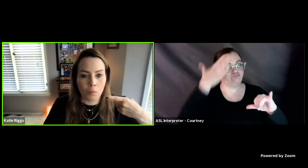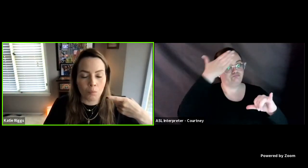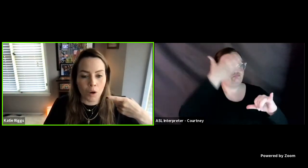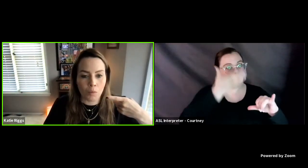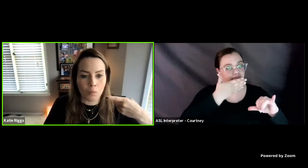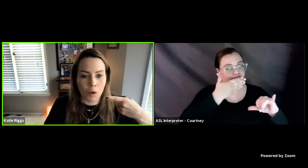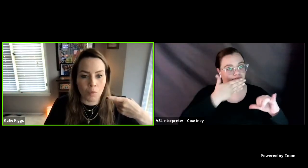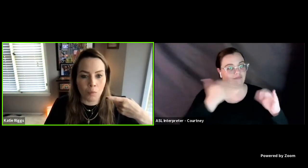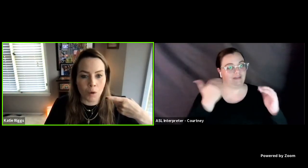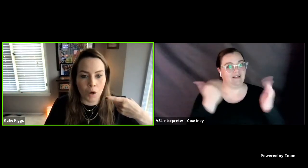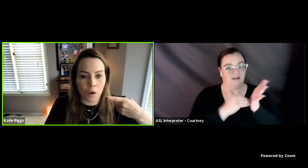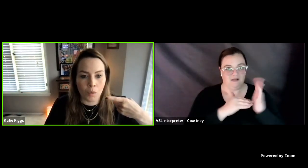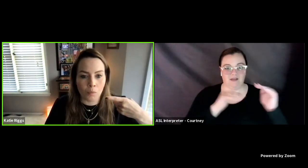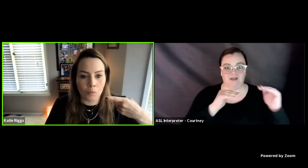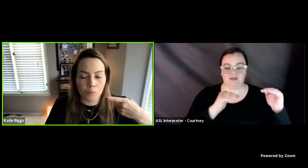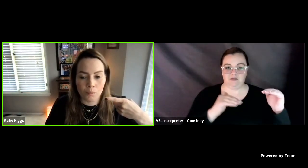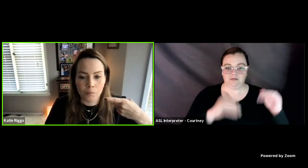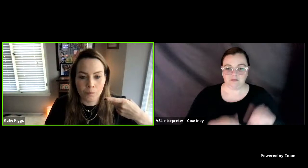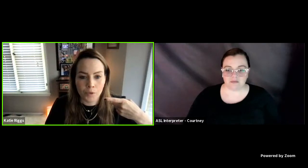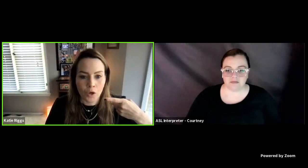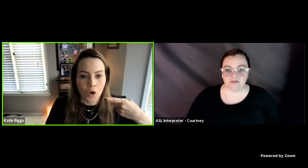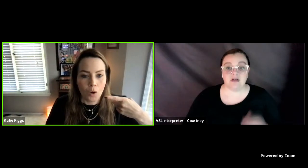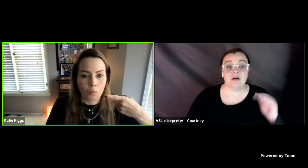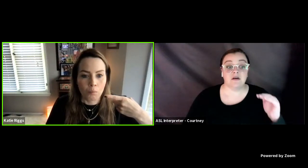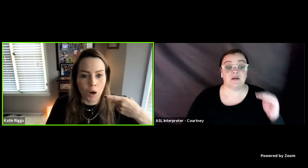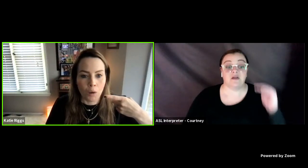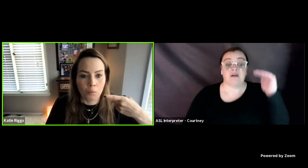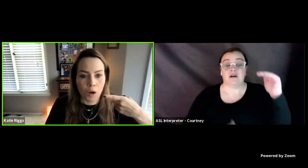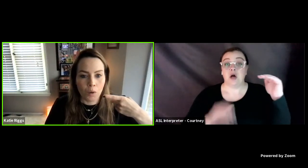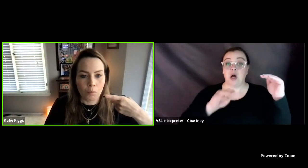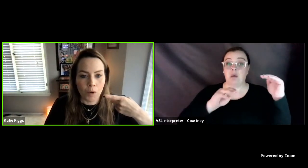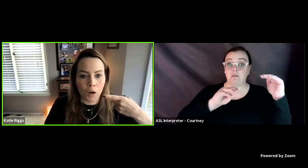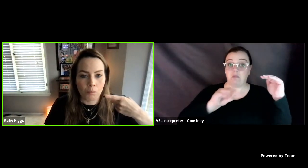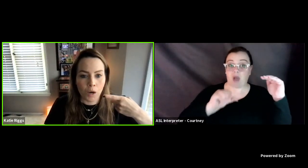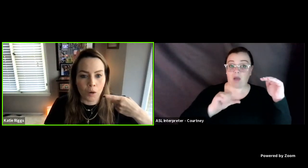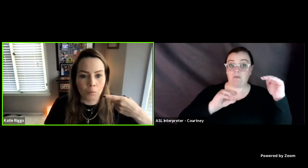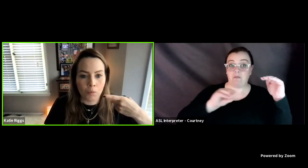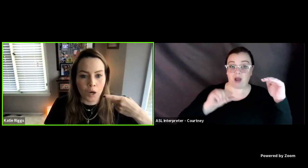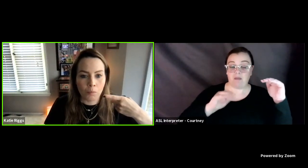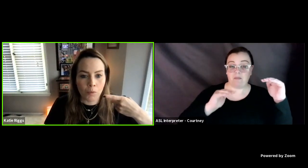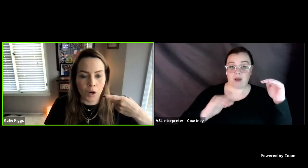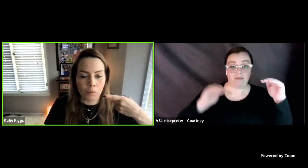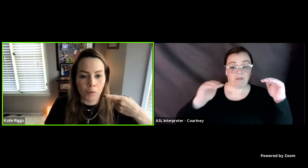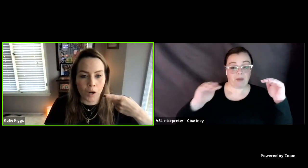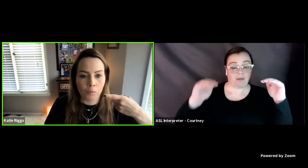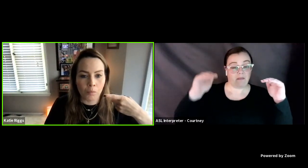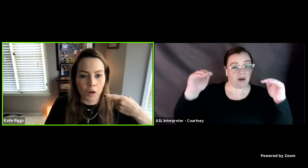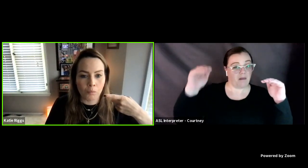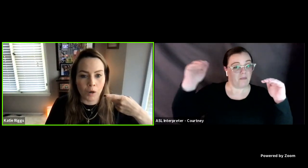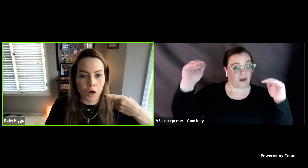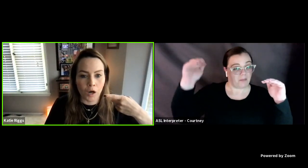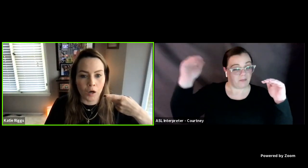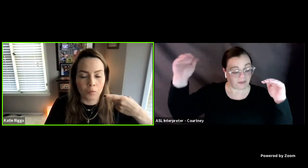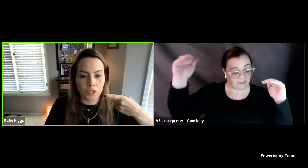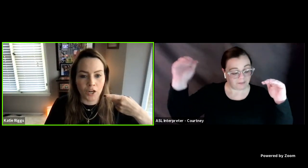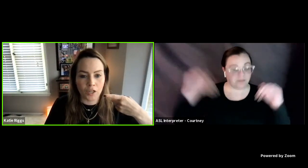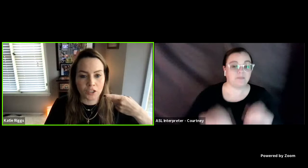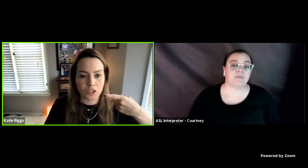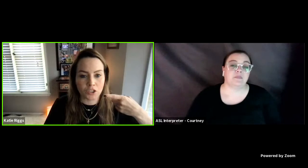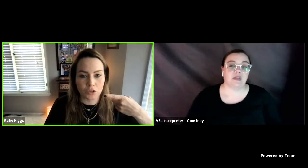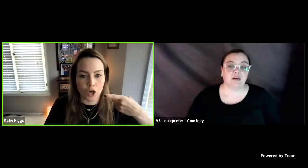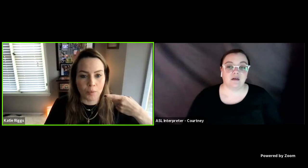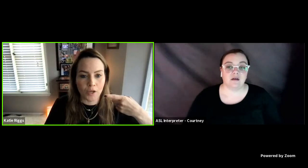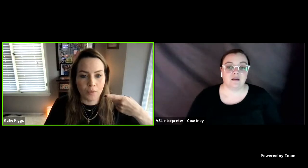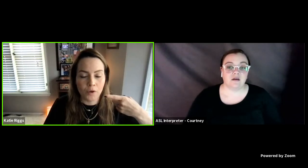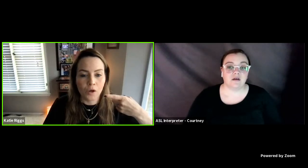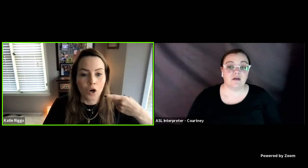mum, mum, mum, mum, mum. Mum, mum, mum, mum, mum, mum, mum, mum, mum. Larynx